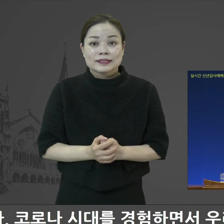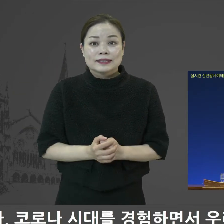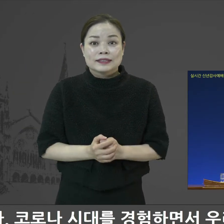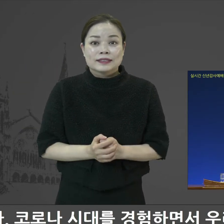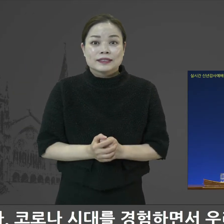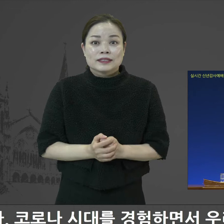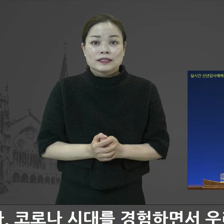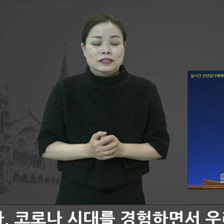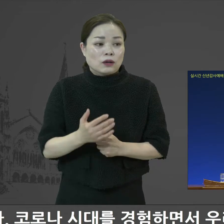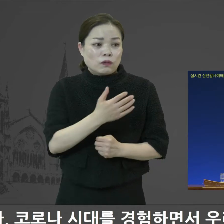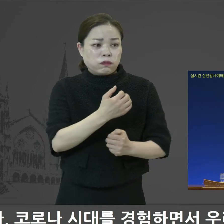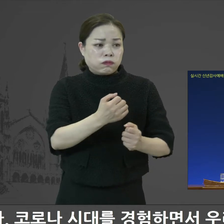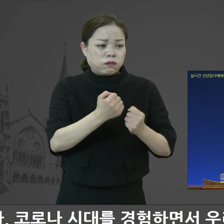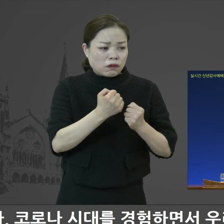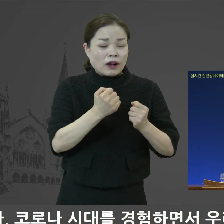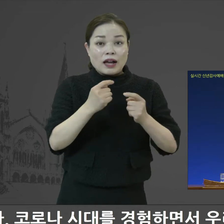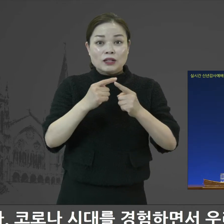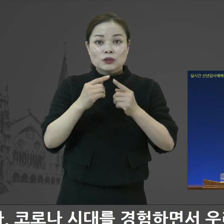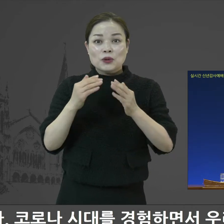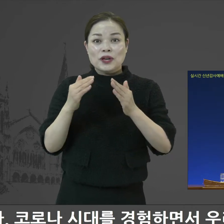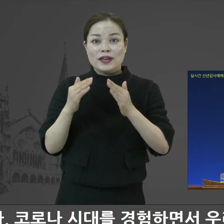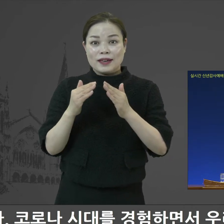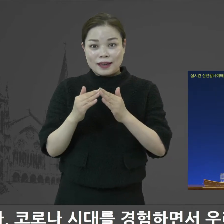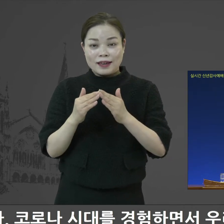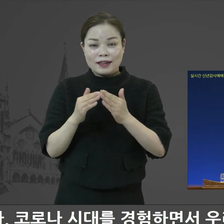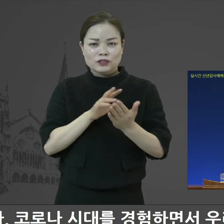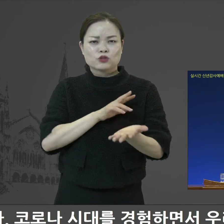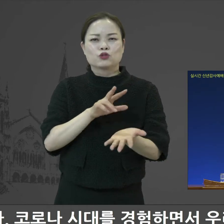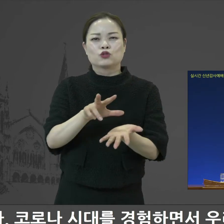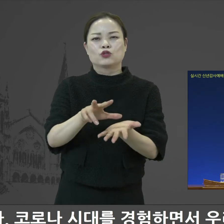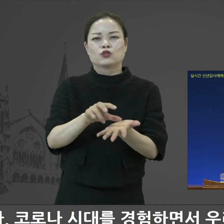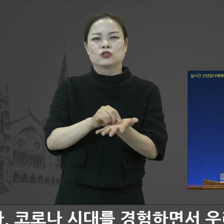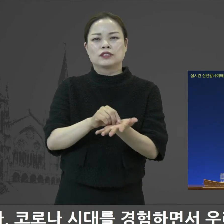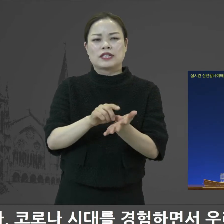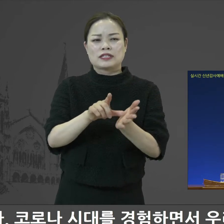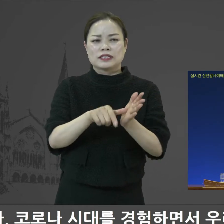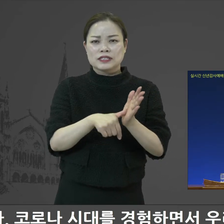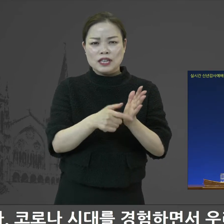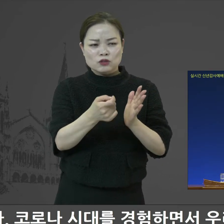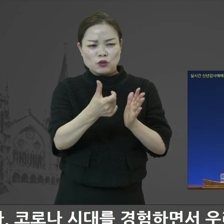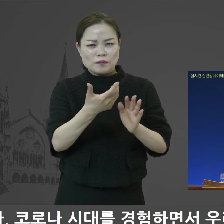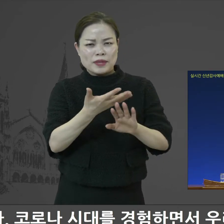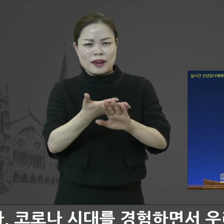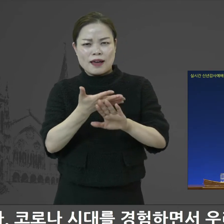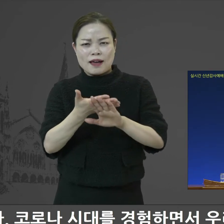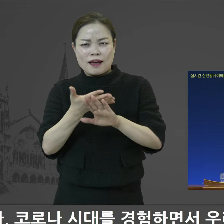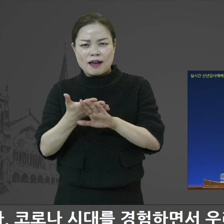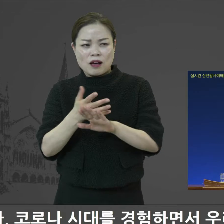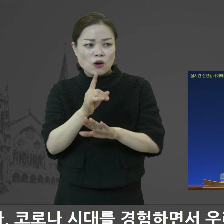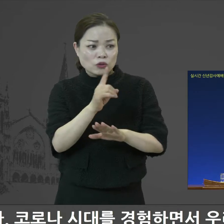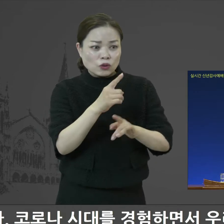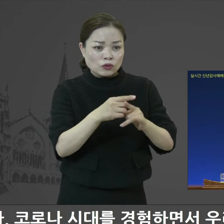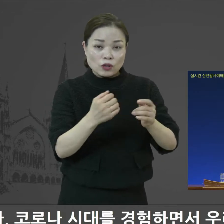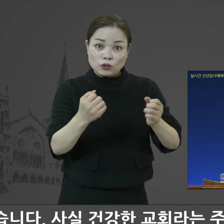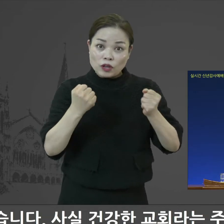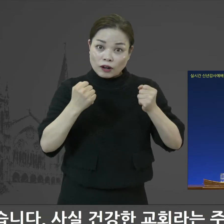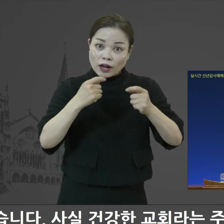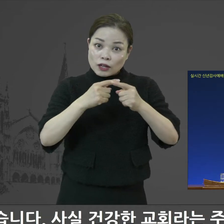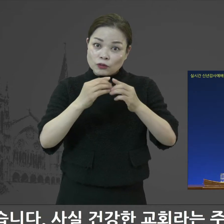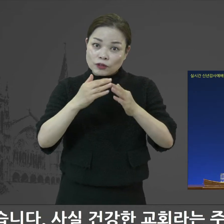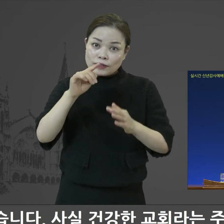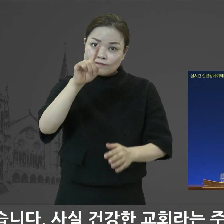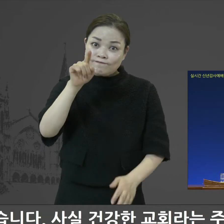사실 건강한 교회라는 이 주제는 시대에 따라 조금 다를 수 있습니다. 어떤 교회가 건강한